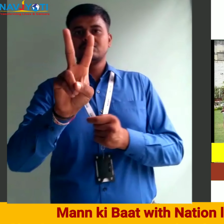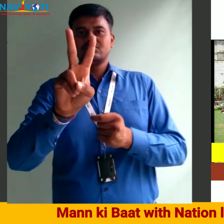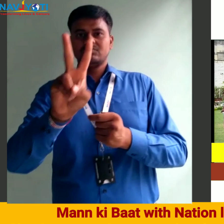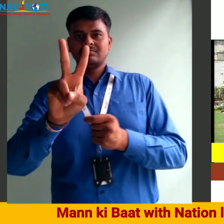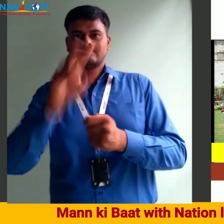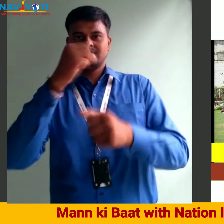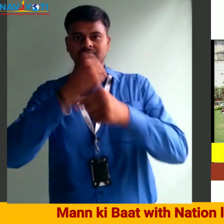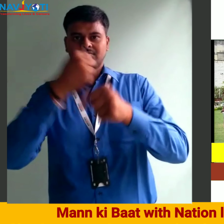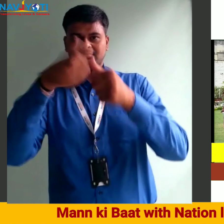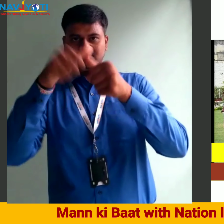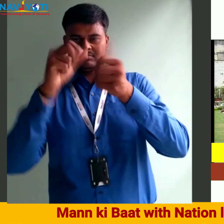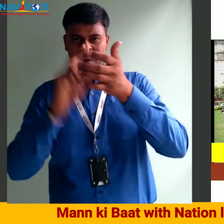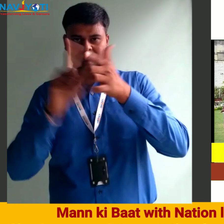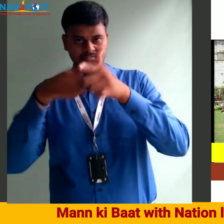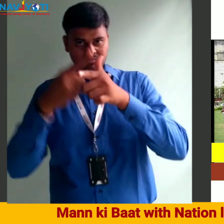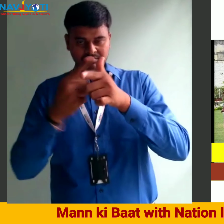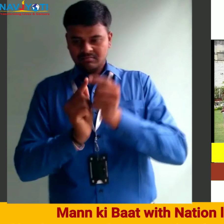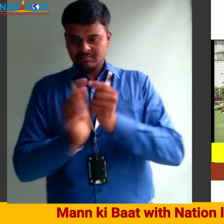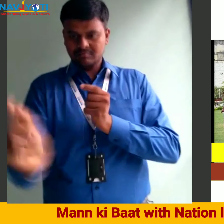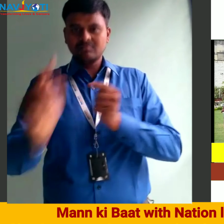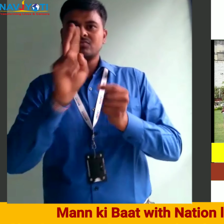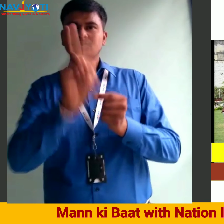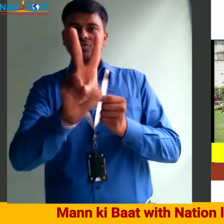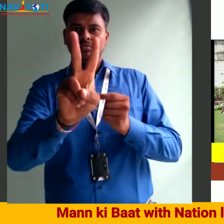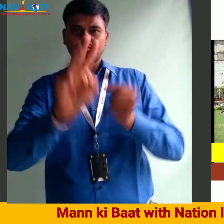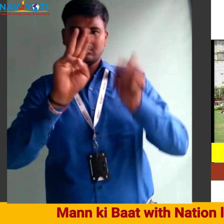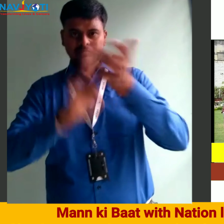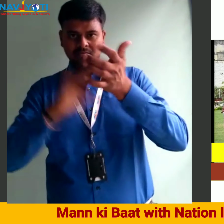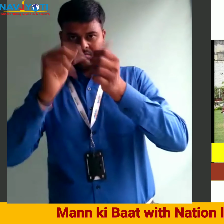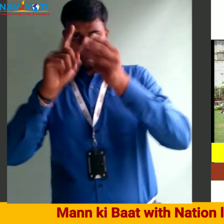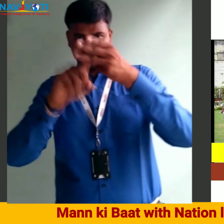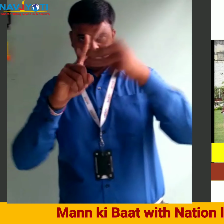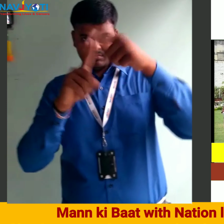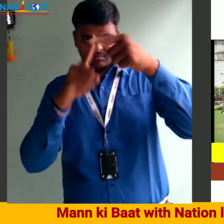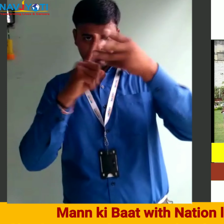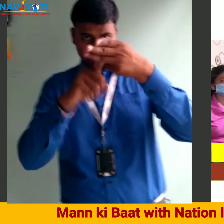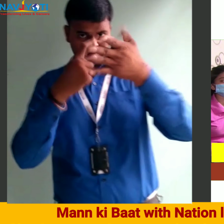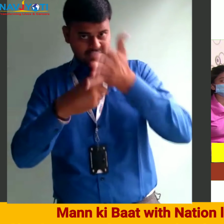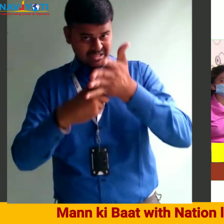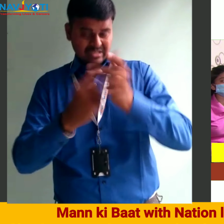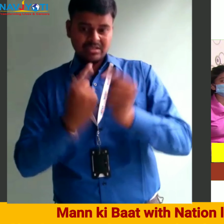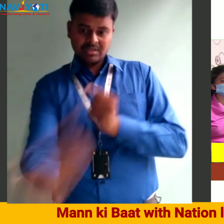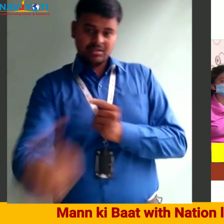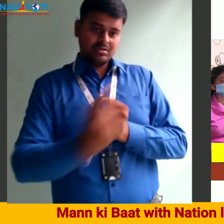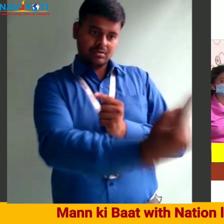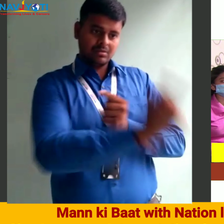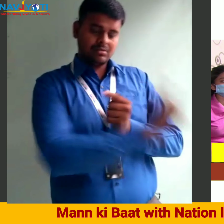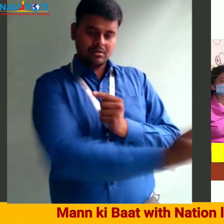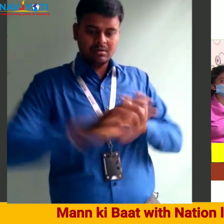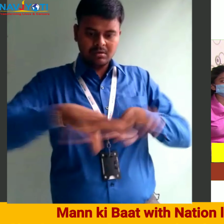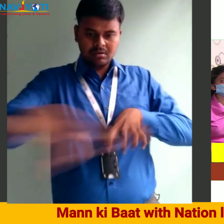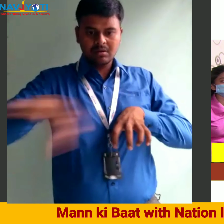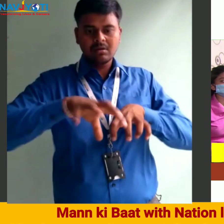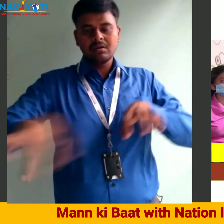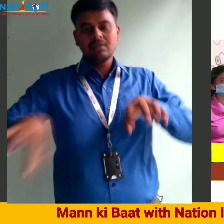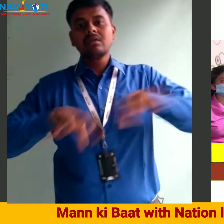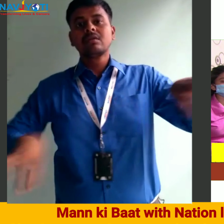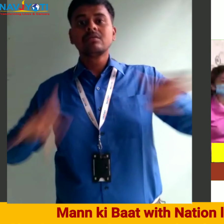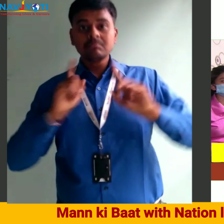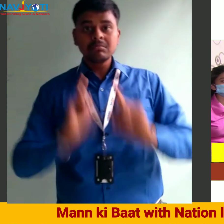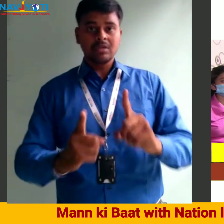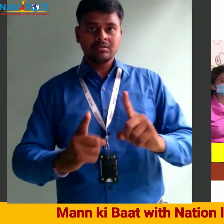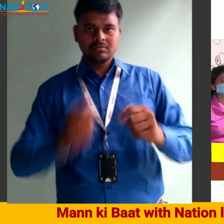भी कोई लापरवाही नहीं होनी चाहिए। इसका हमेशा हमेशा हमने